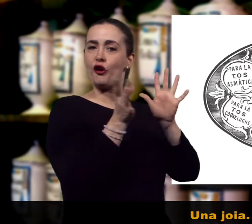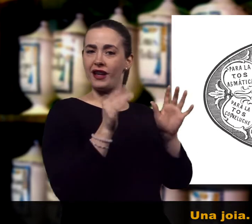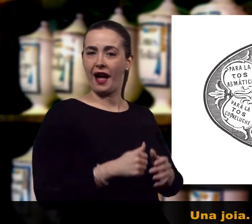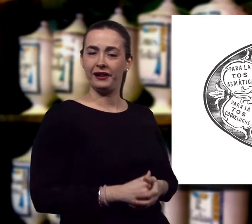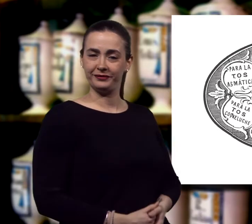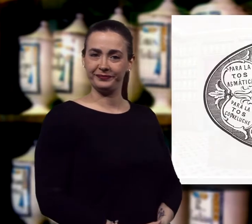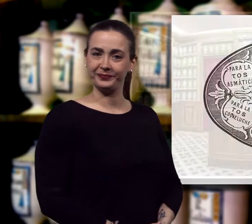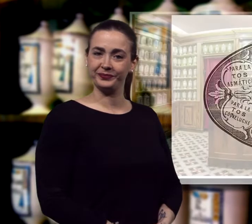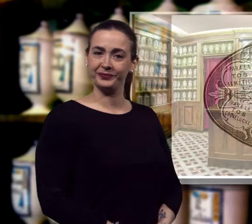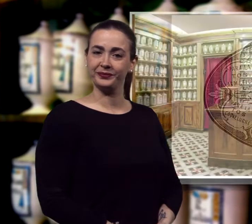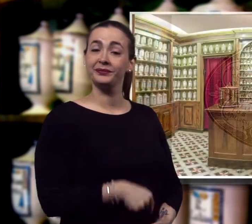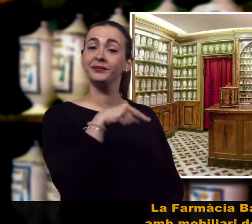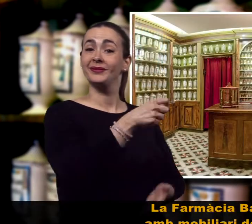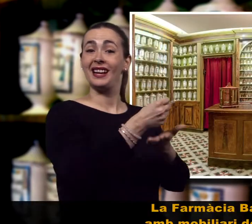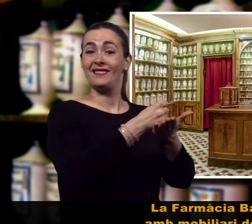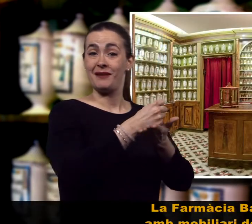Una joia.